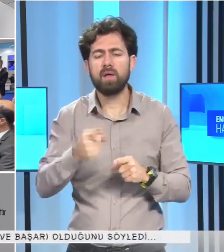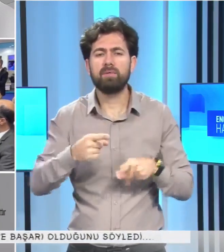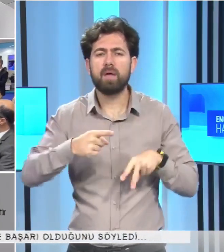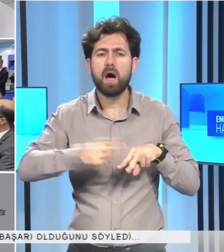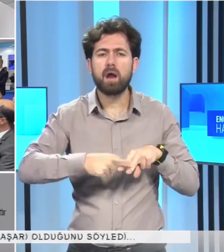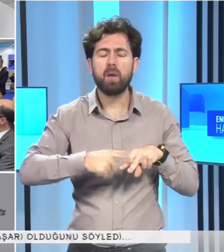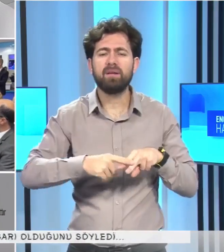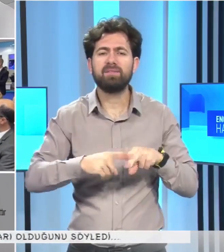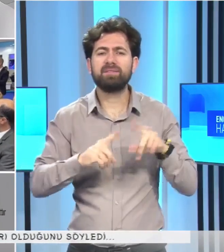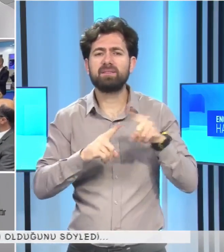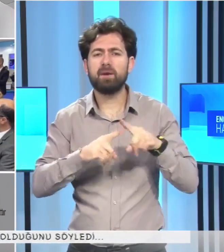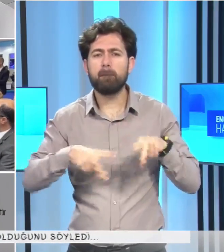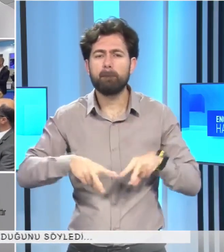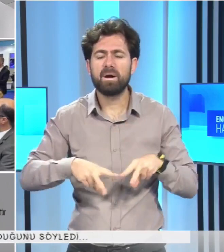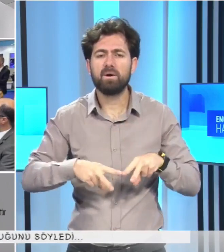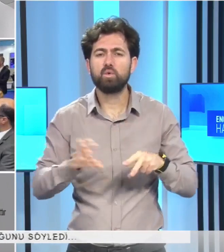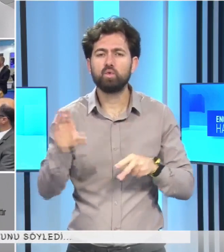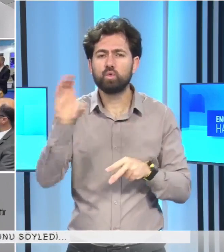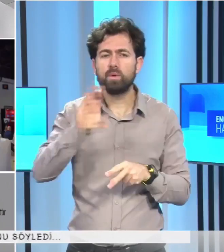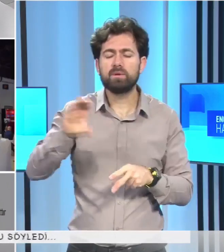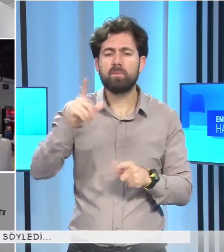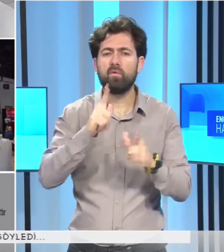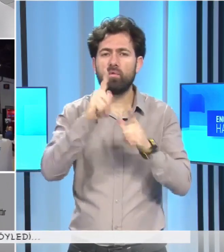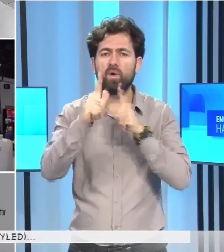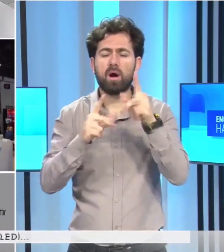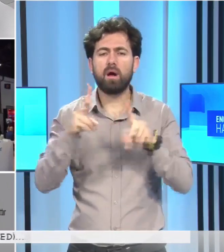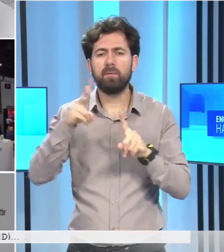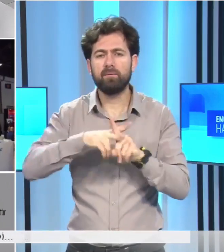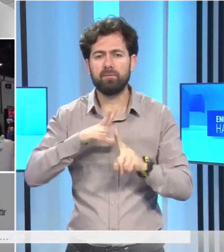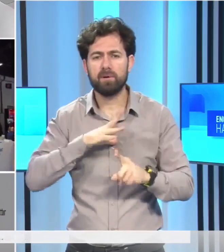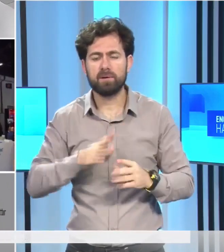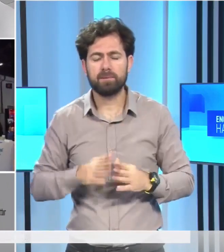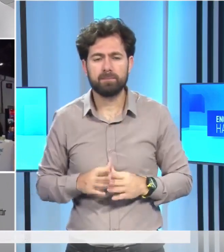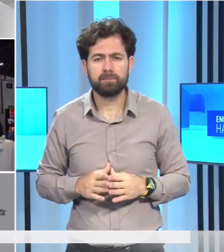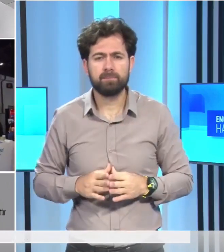Arabian Travel Market turizm fuarına katıldı.